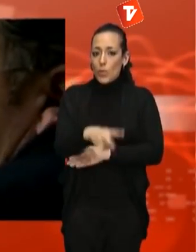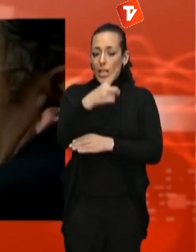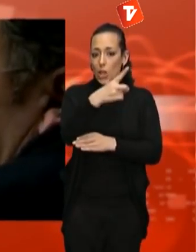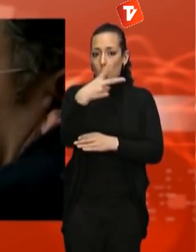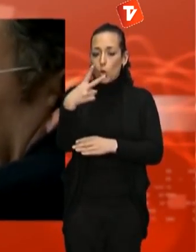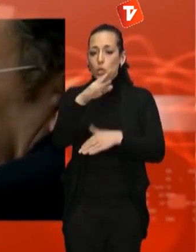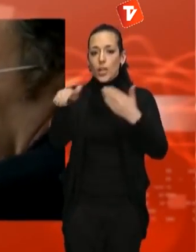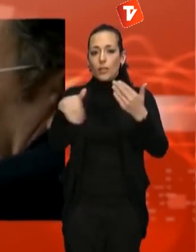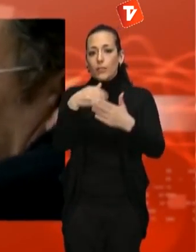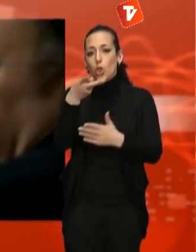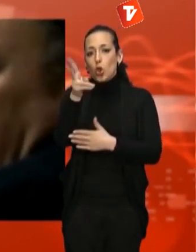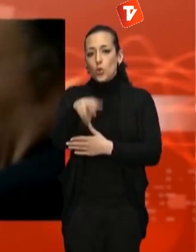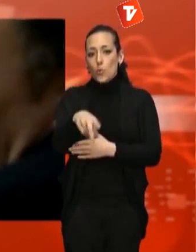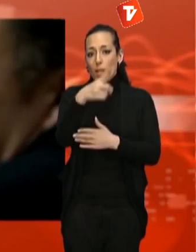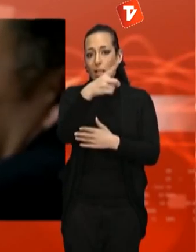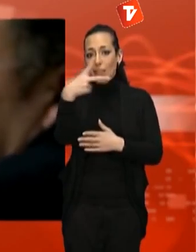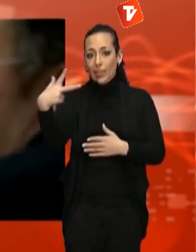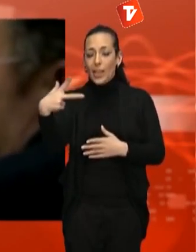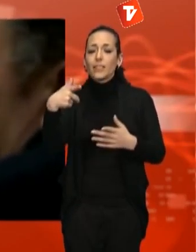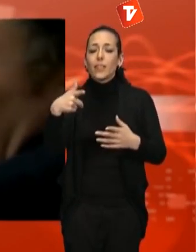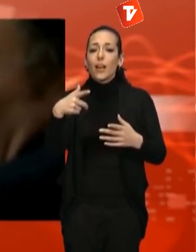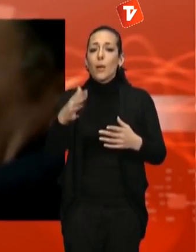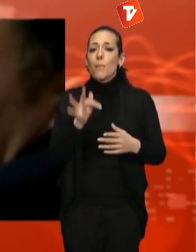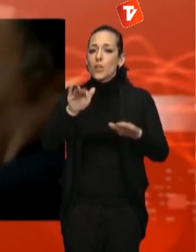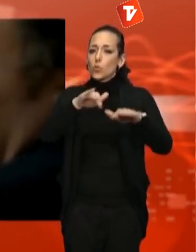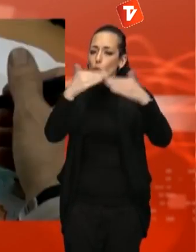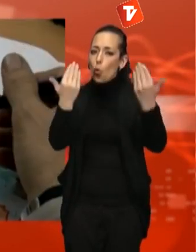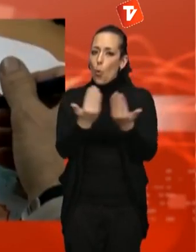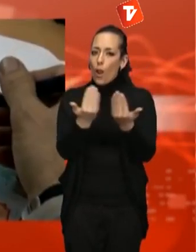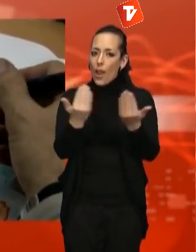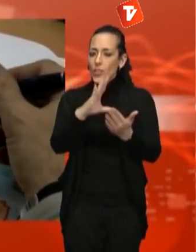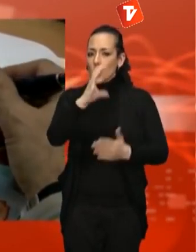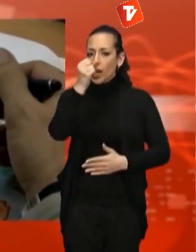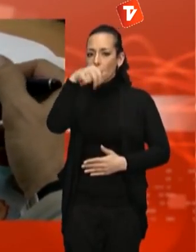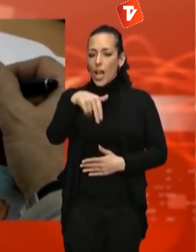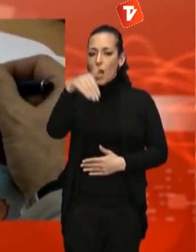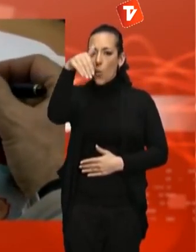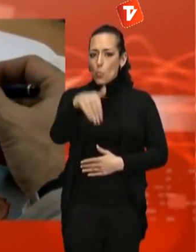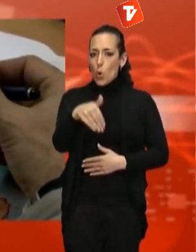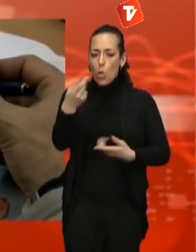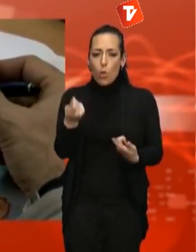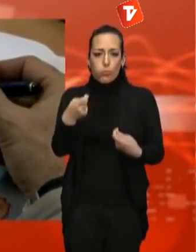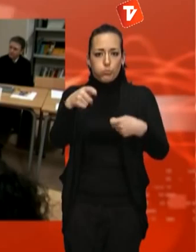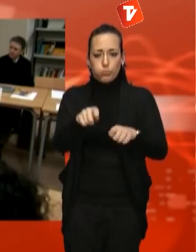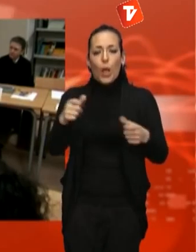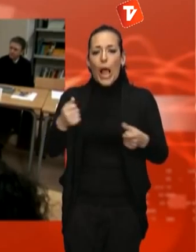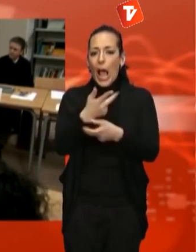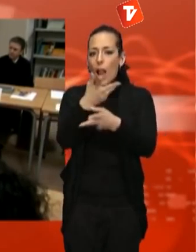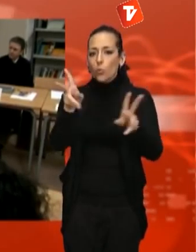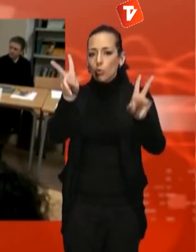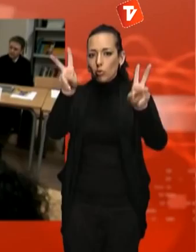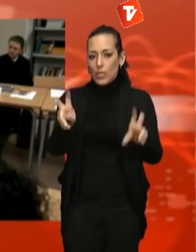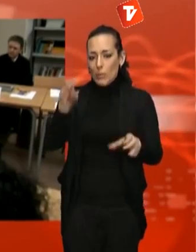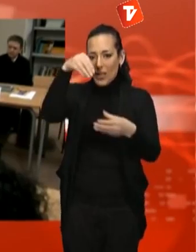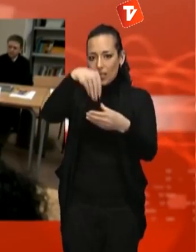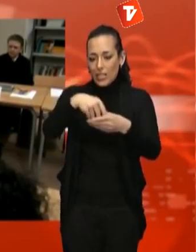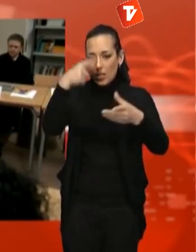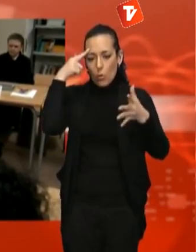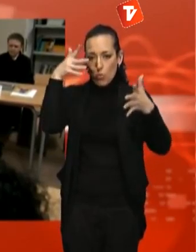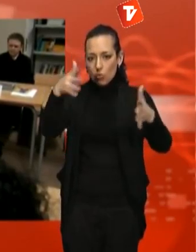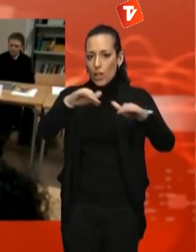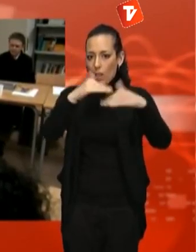Can Montlló han estat alguns dels temes que s'han tractat aquest dimecres en la reunió ordinària del Consell Escolar Municipal. Les dependències de l'Institut